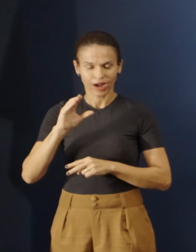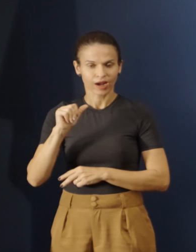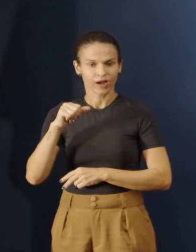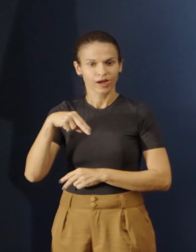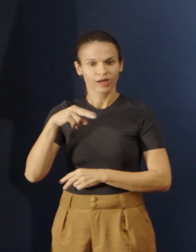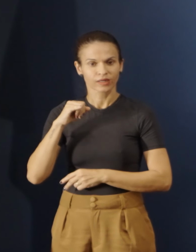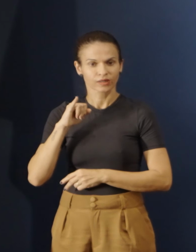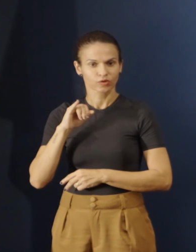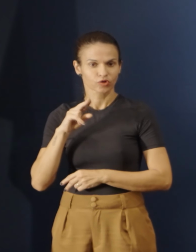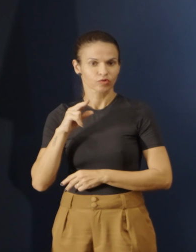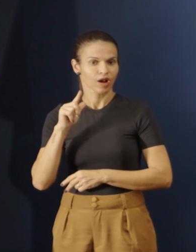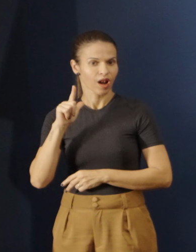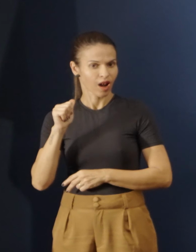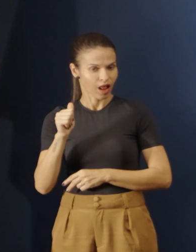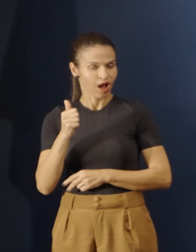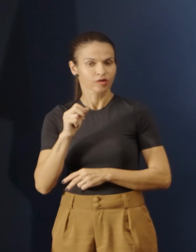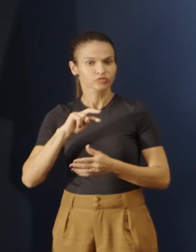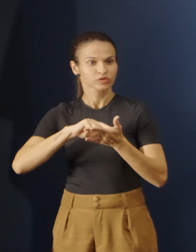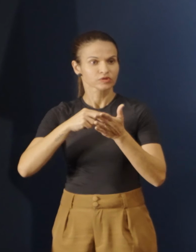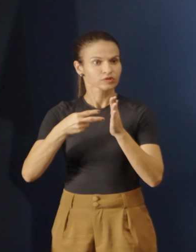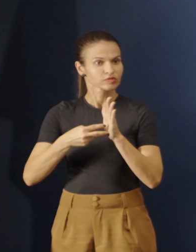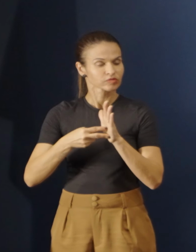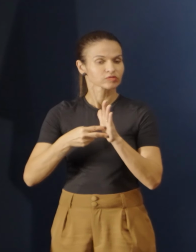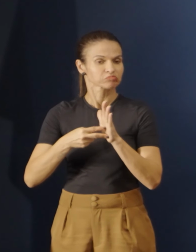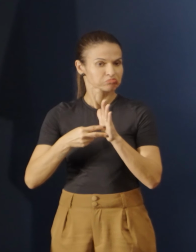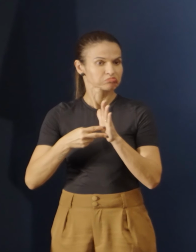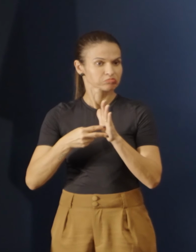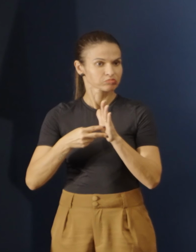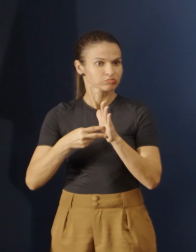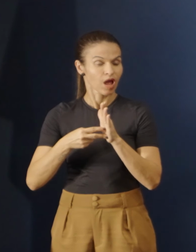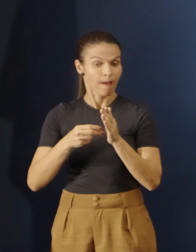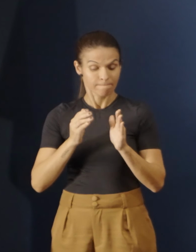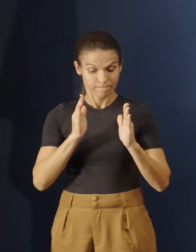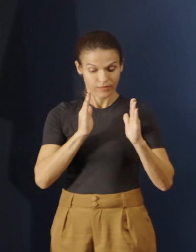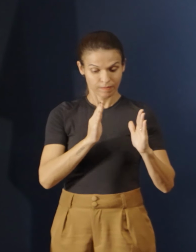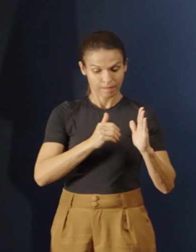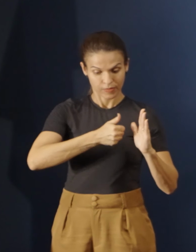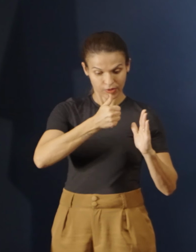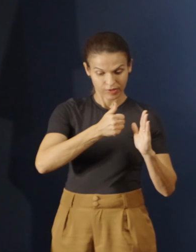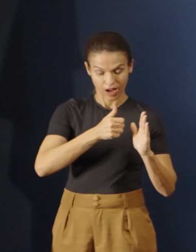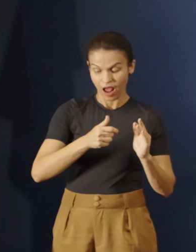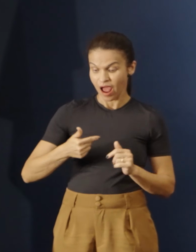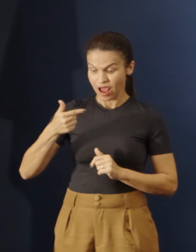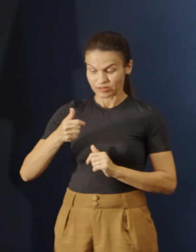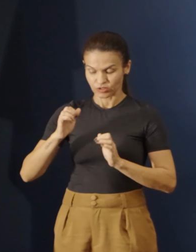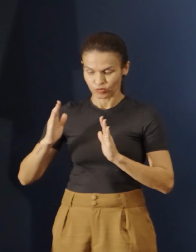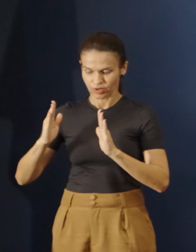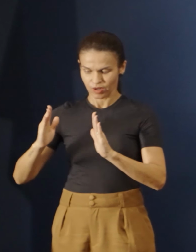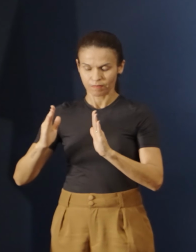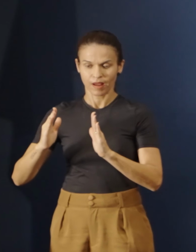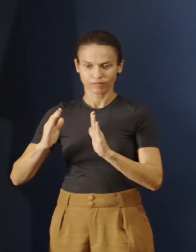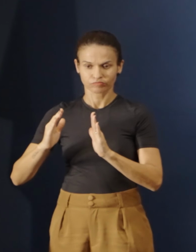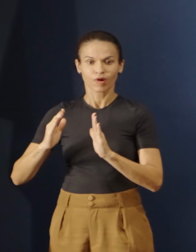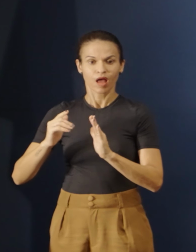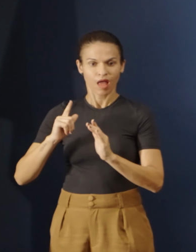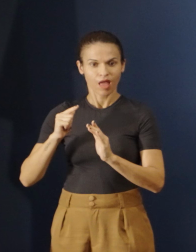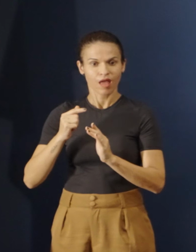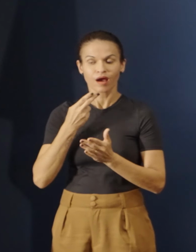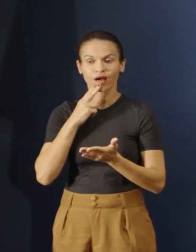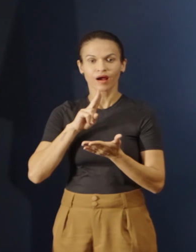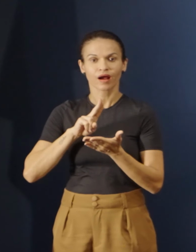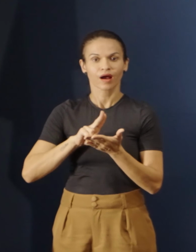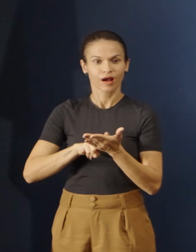cânone literário, ou seja, o que é a correspondência do cânone literário, é a primeira parte. A segunda parte é uma parte maior, que se chama Cartas